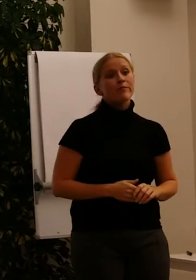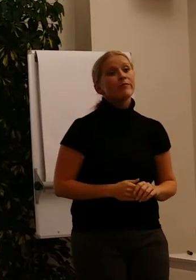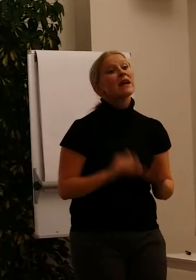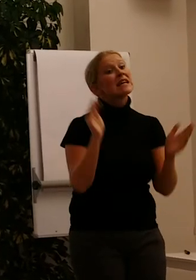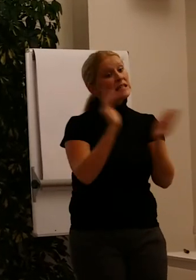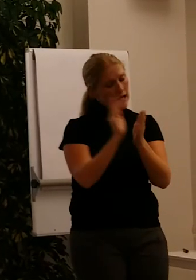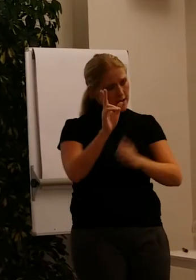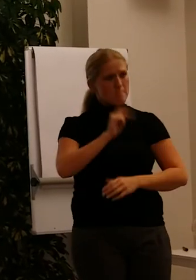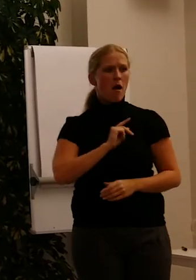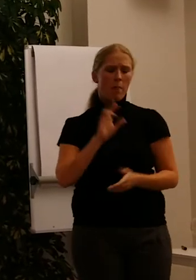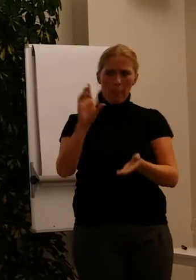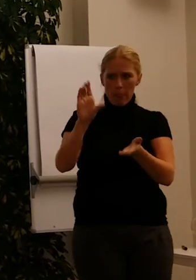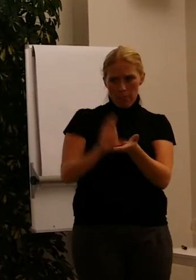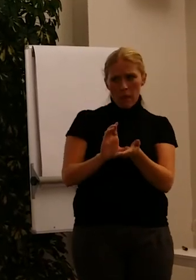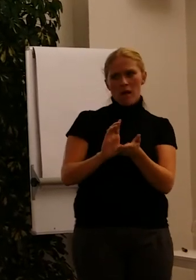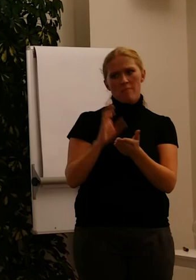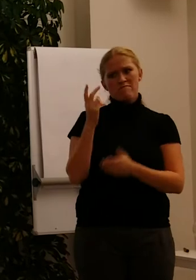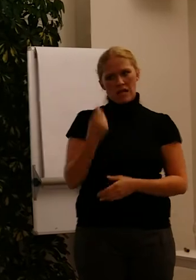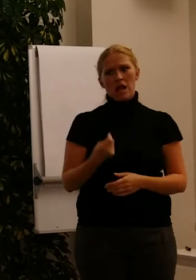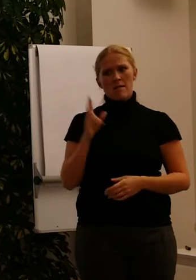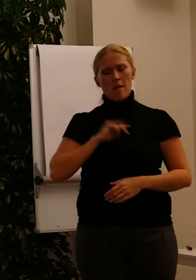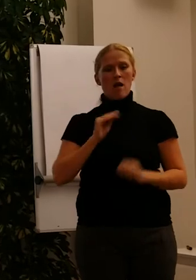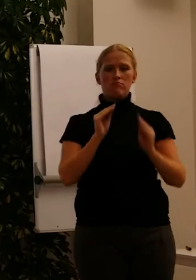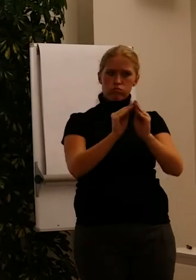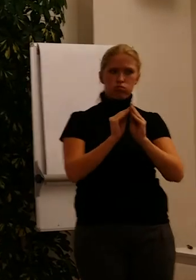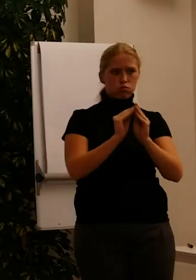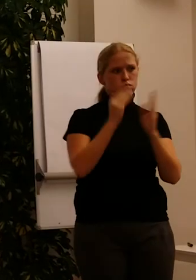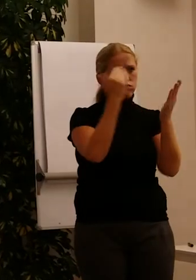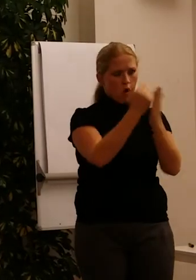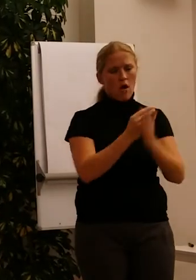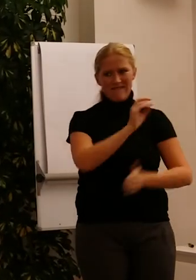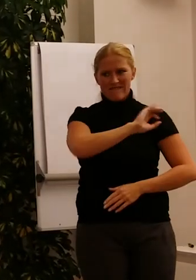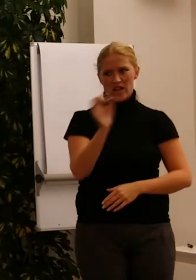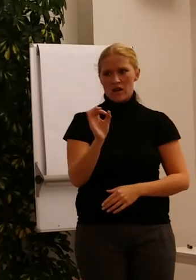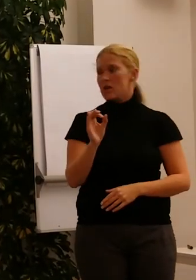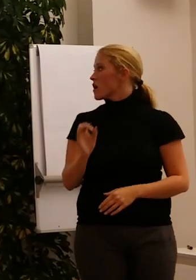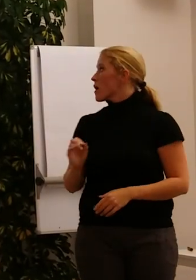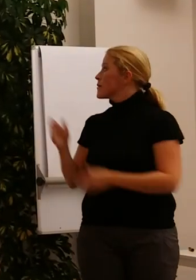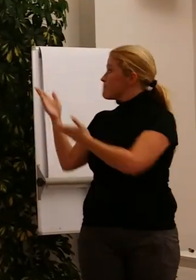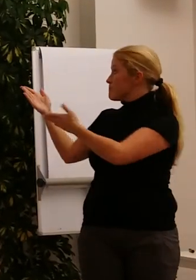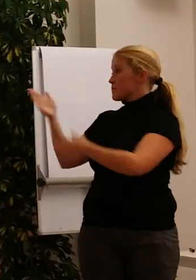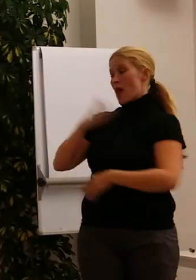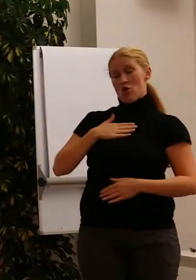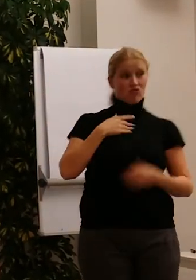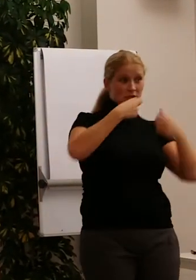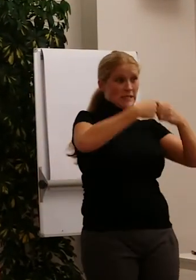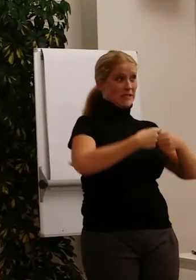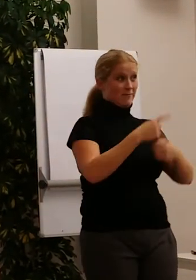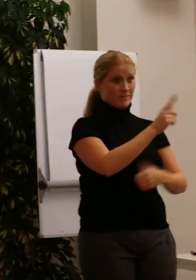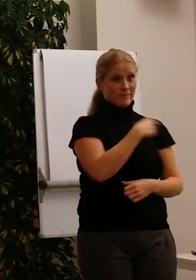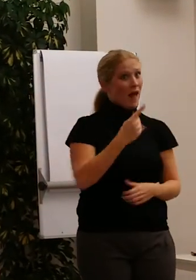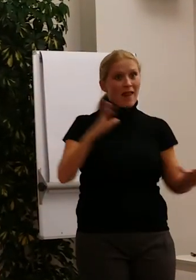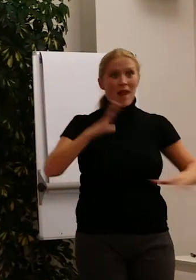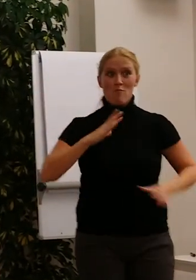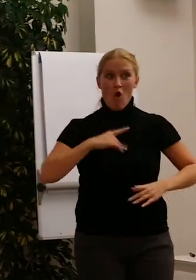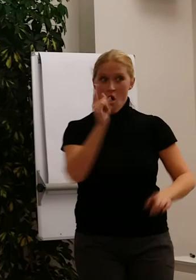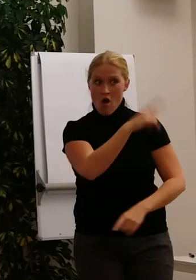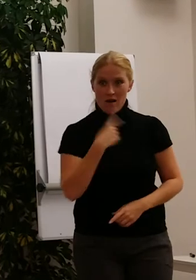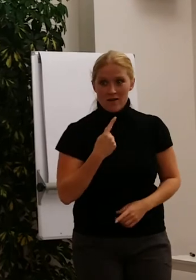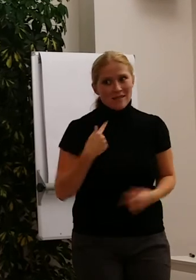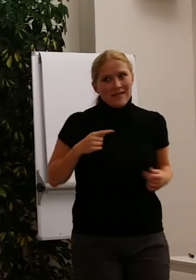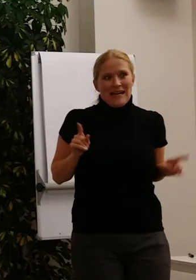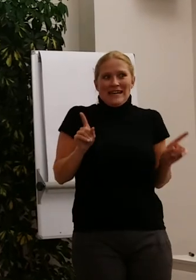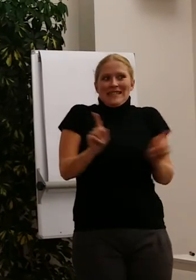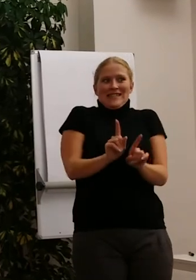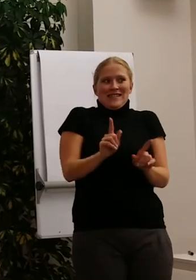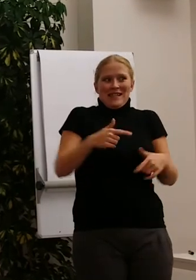knihovnám, dostat k těm učitelům a naučit je s tím tabletem pracovat. Tohle je náš tým. Nebojte se nás, my se nás taky nebojíme. My